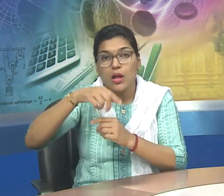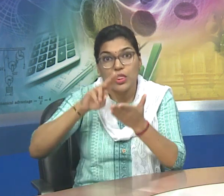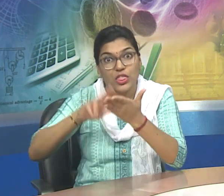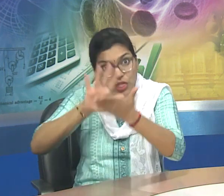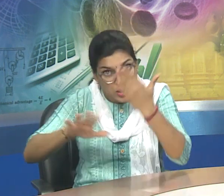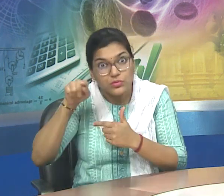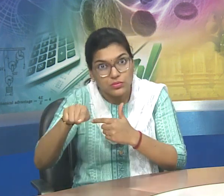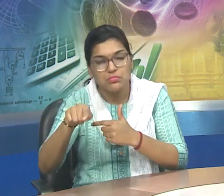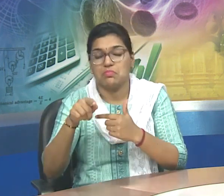और